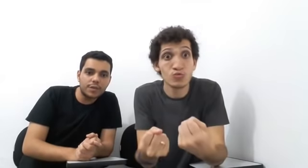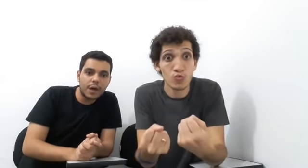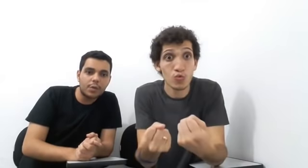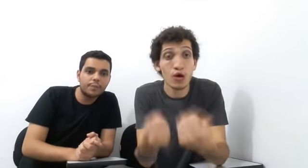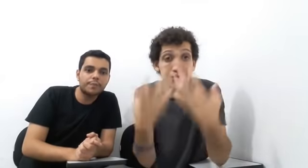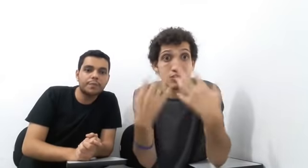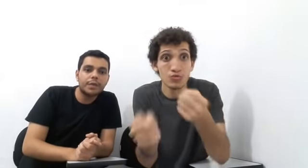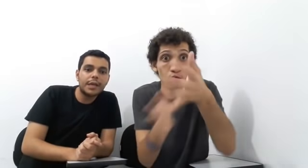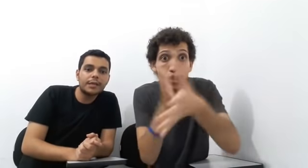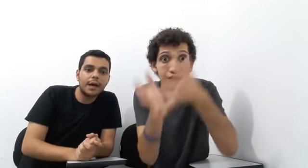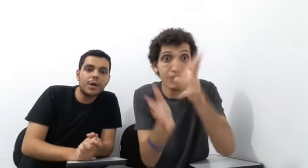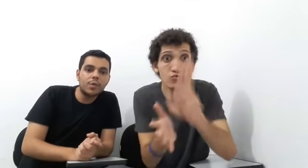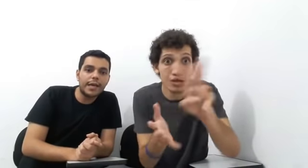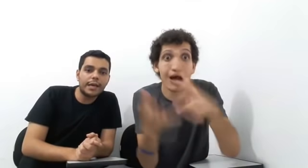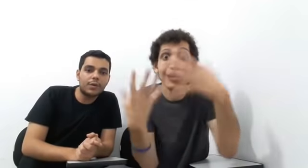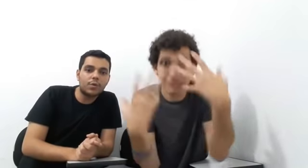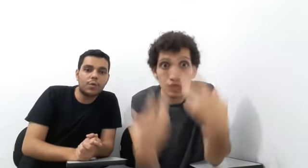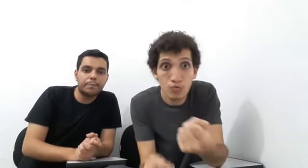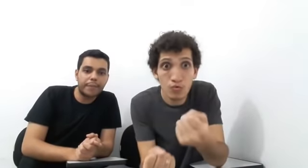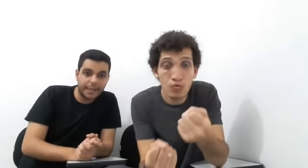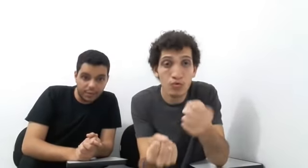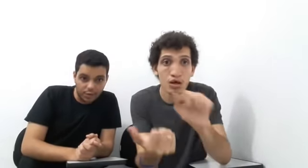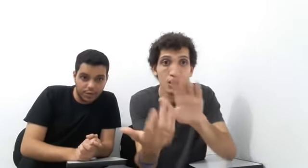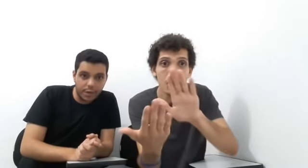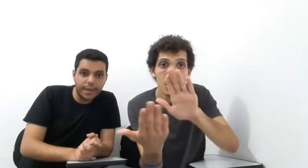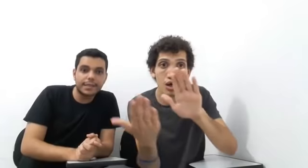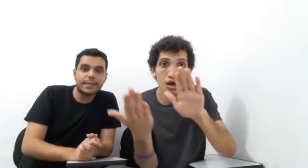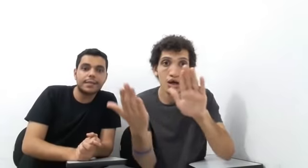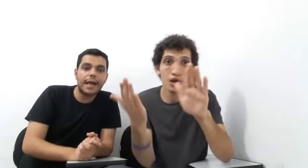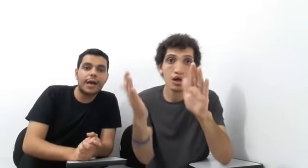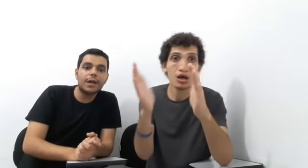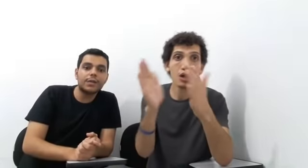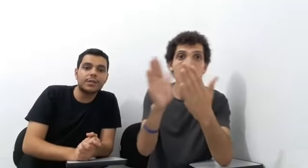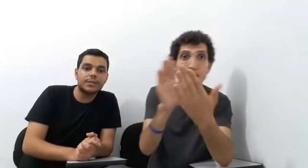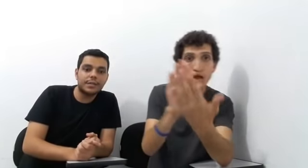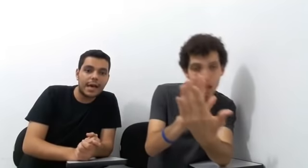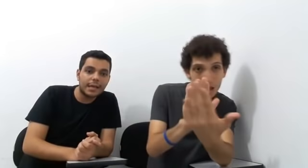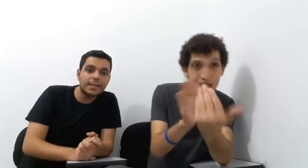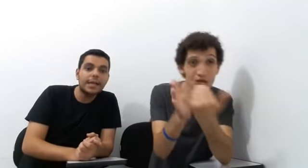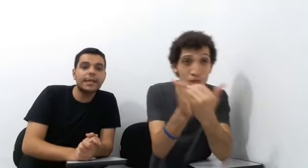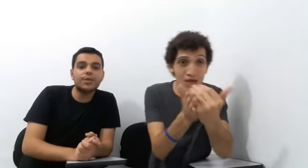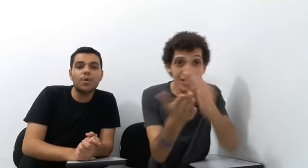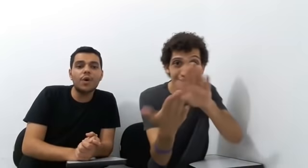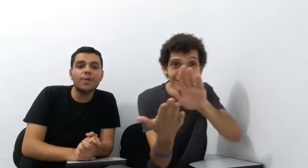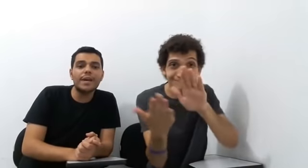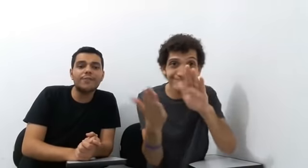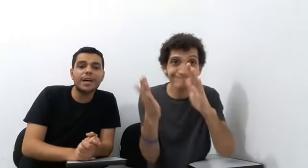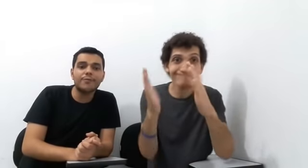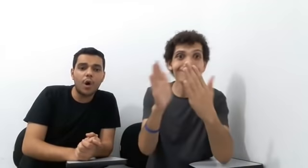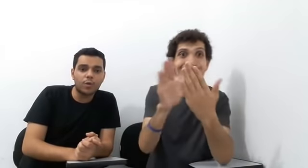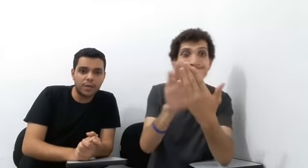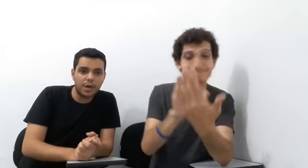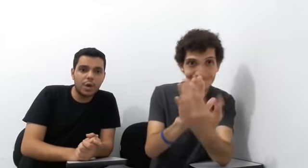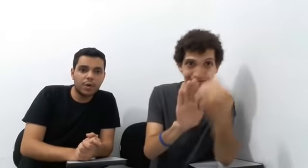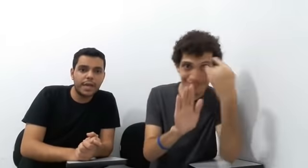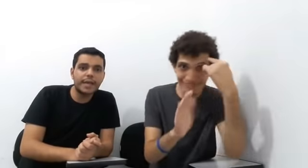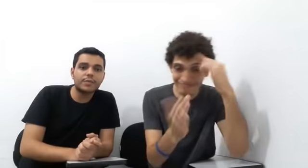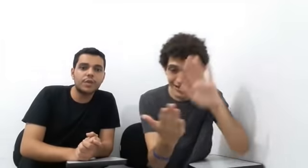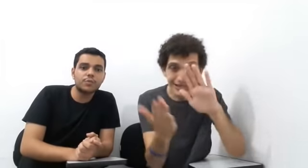audição. Então, perdendo a audição, eles aceitaram a língua de sinais, então ocorreu uma reviravolta. Okay? Nós